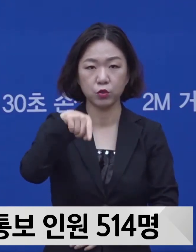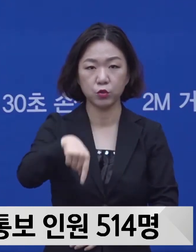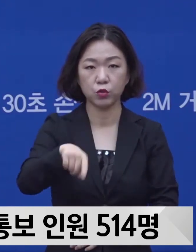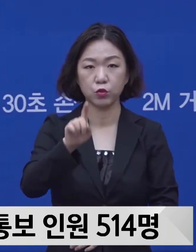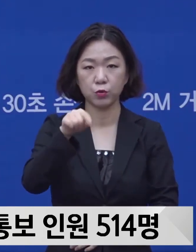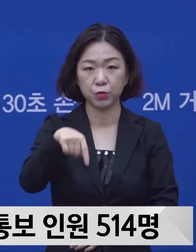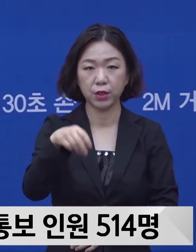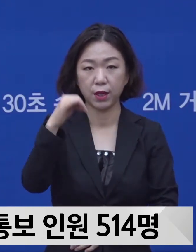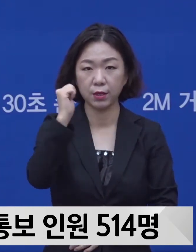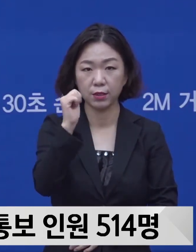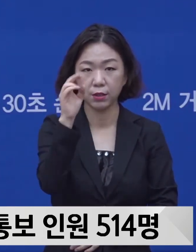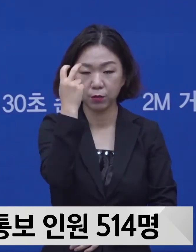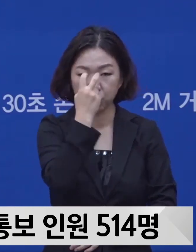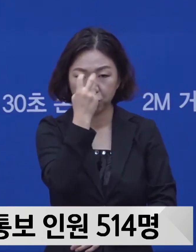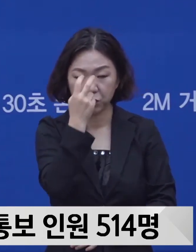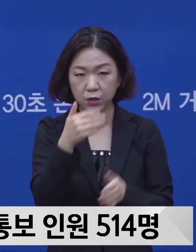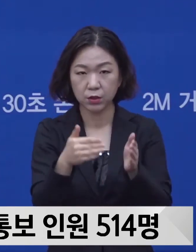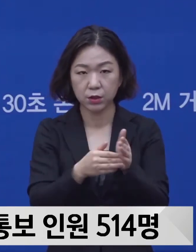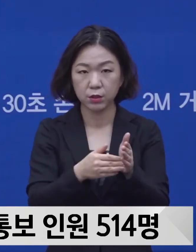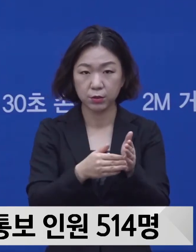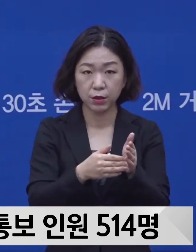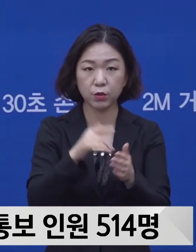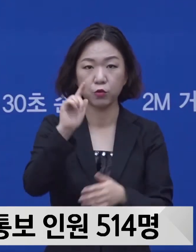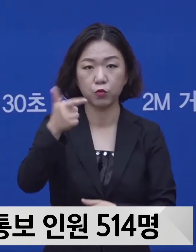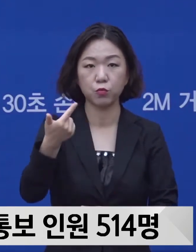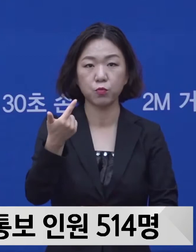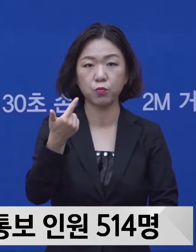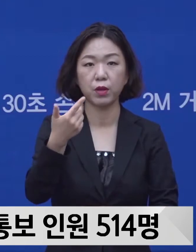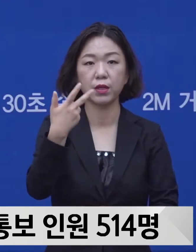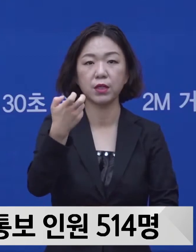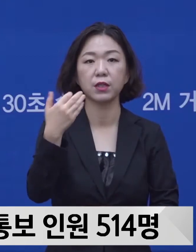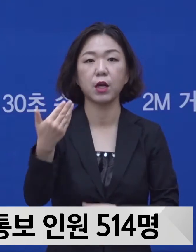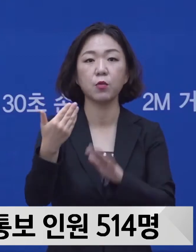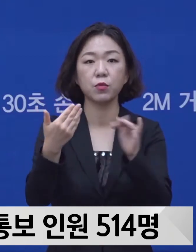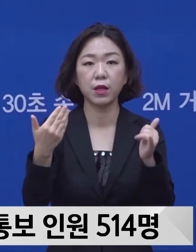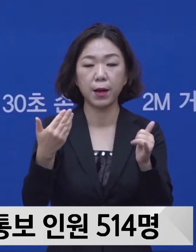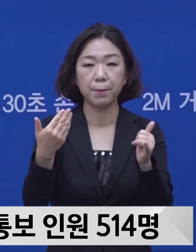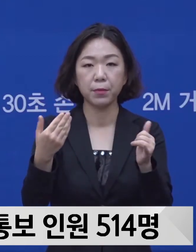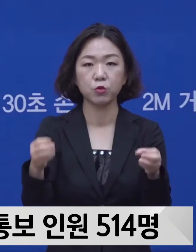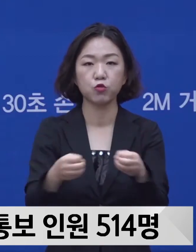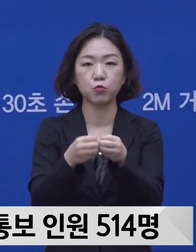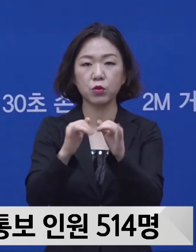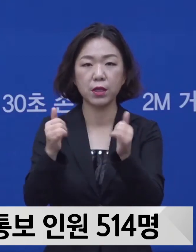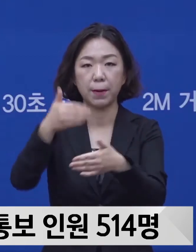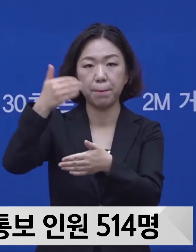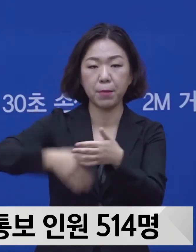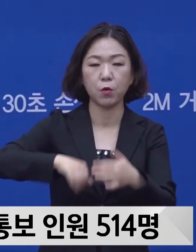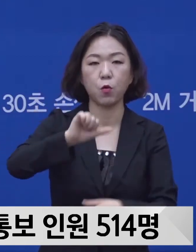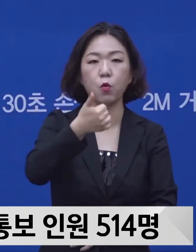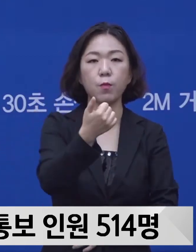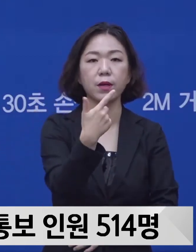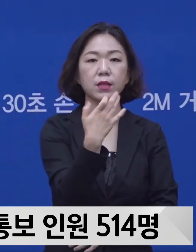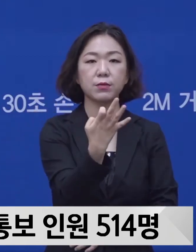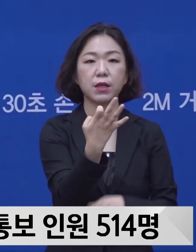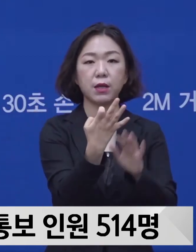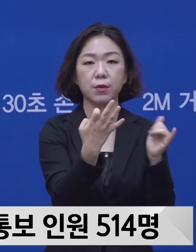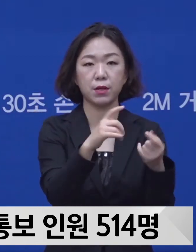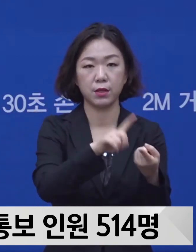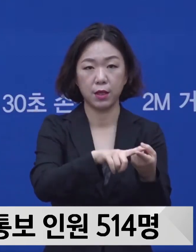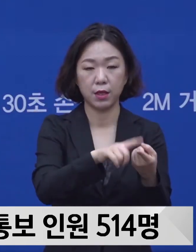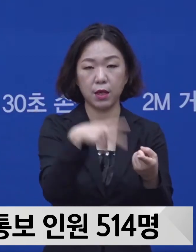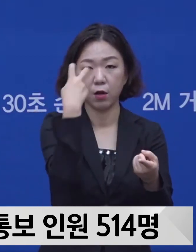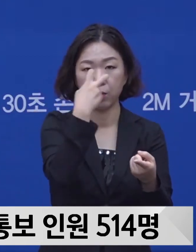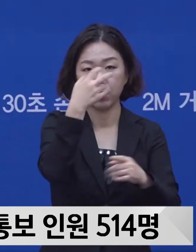통보된 679명을 분석하여 중복 인원을 제외한 514명에 대한 진단검사 확인